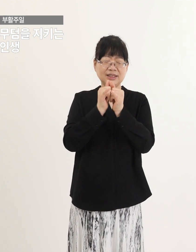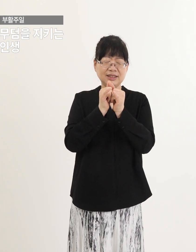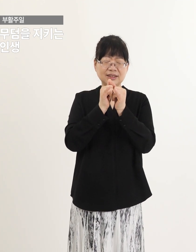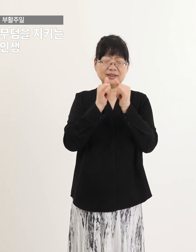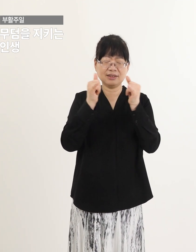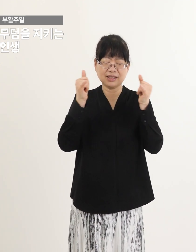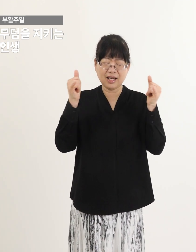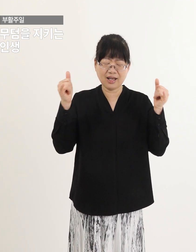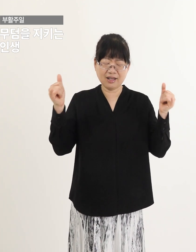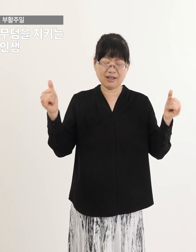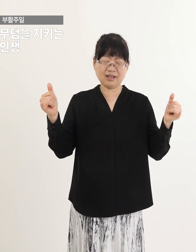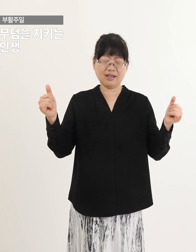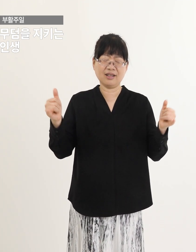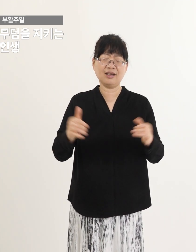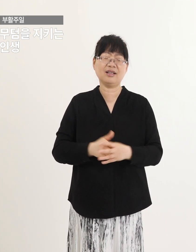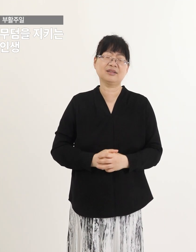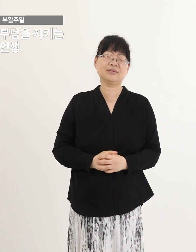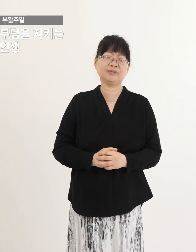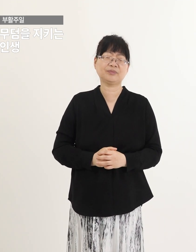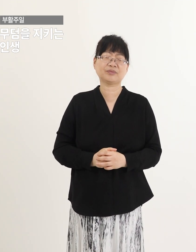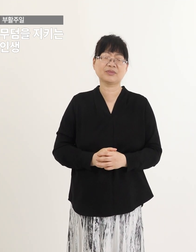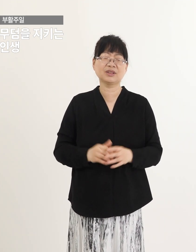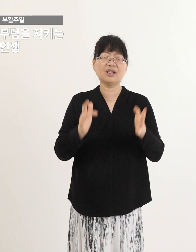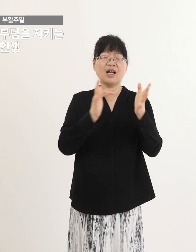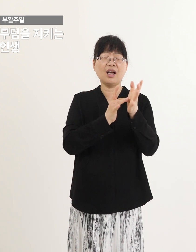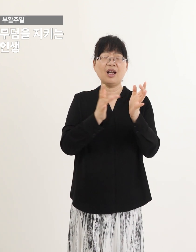죽음의 권세가 물러갑니다.